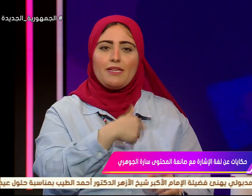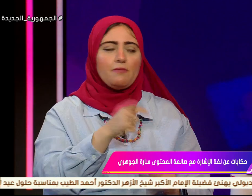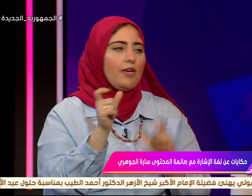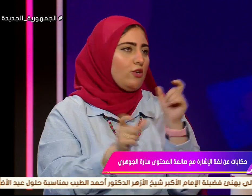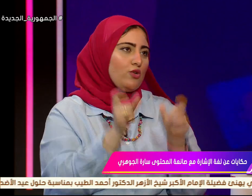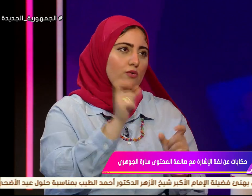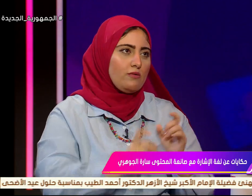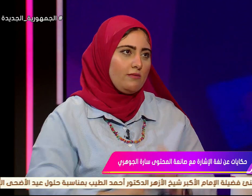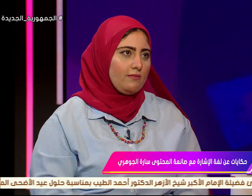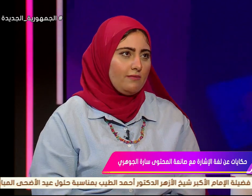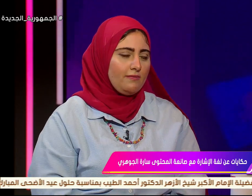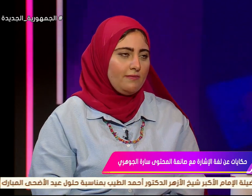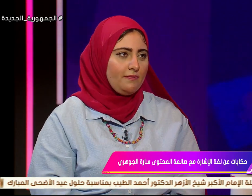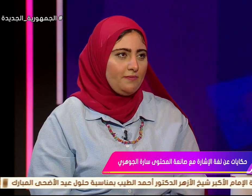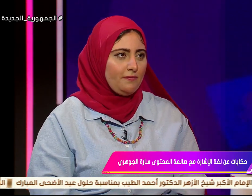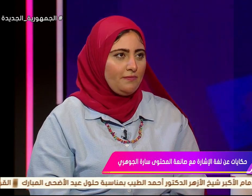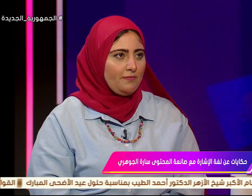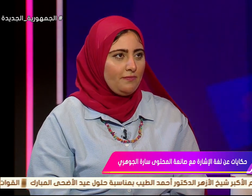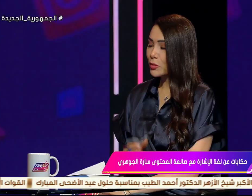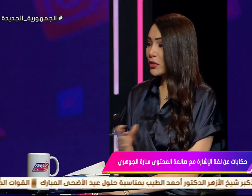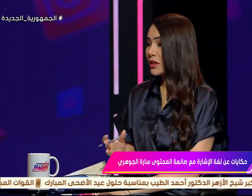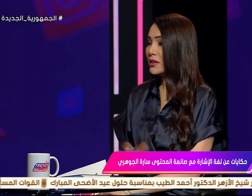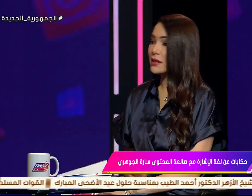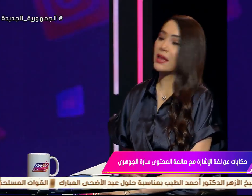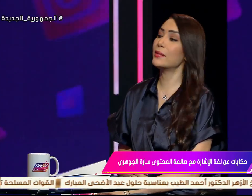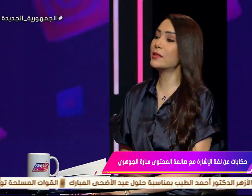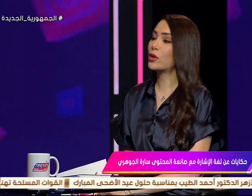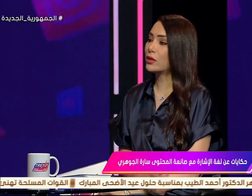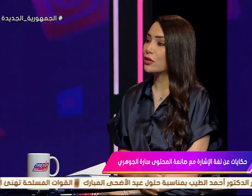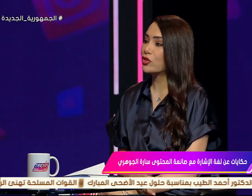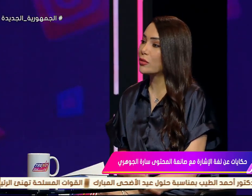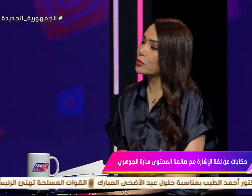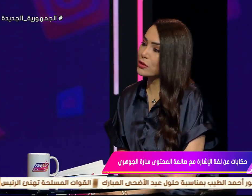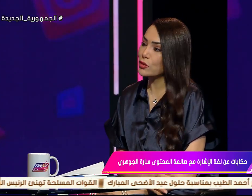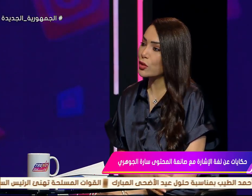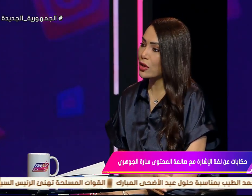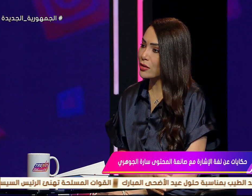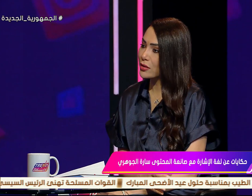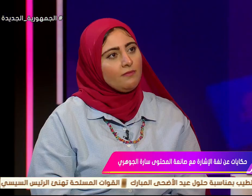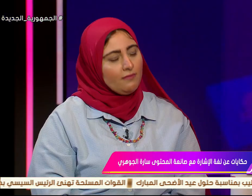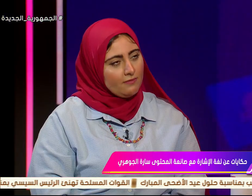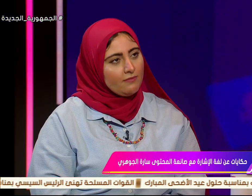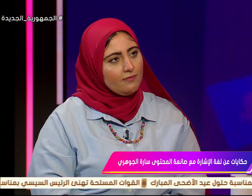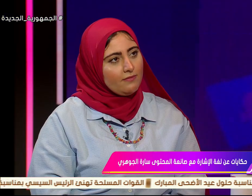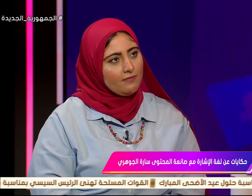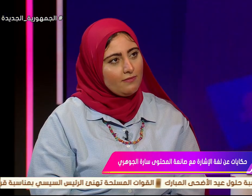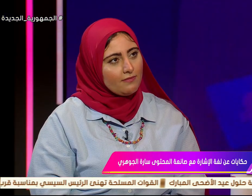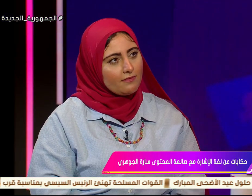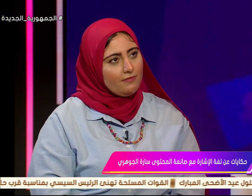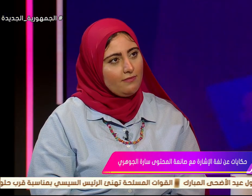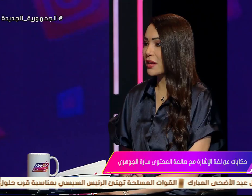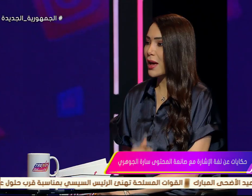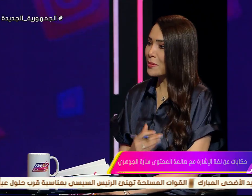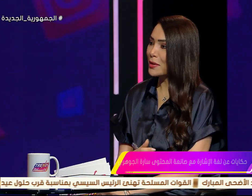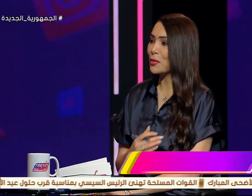باسماء الاشخاص. طيب انت بتقولي ان انت اتعلمتي لغه الاشاره من وانت صغيره، ايه اللي اثر فيكي قبل